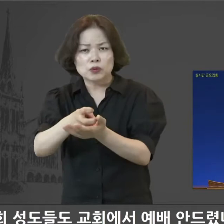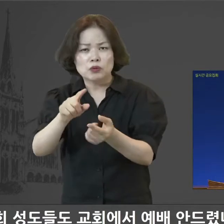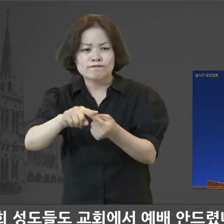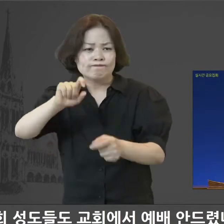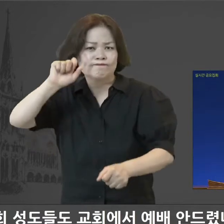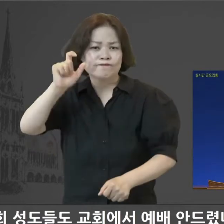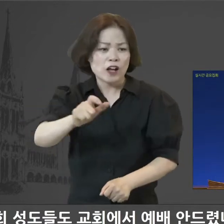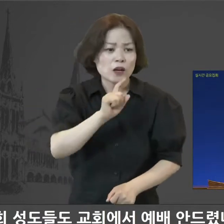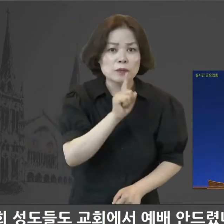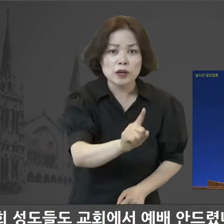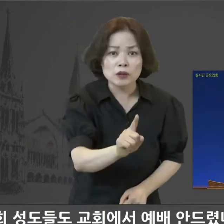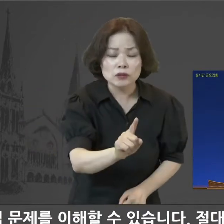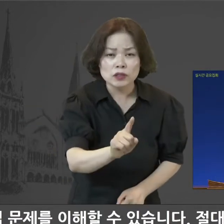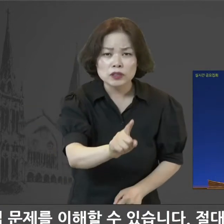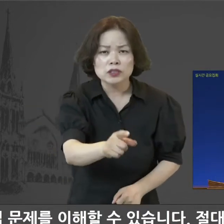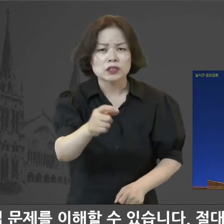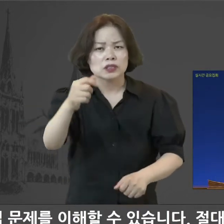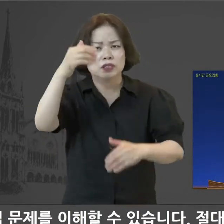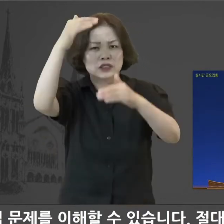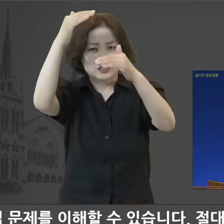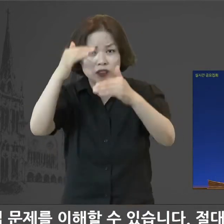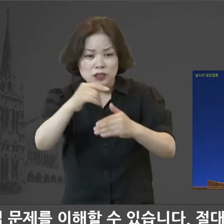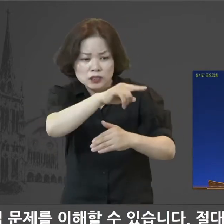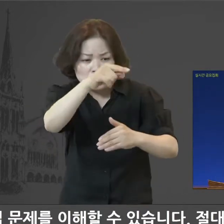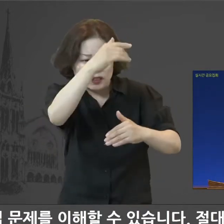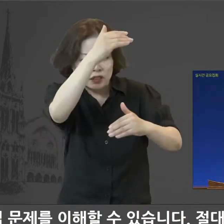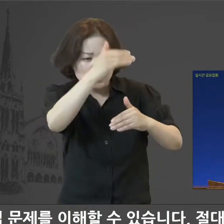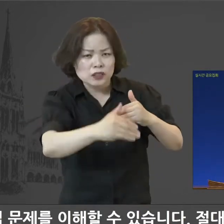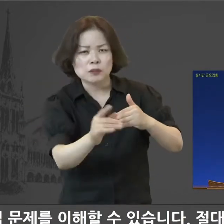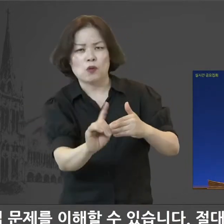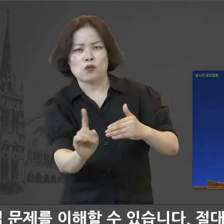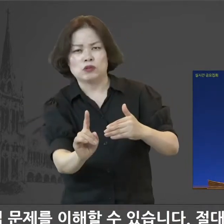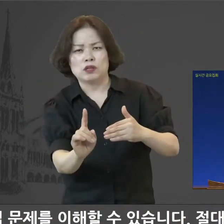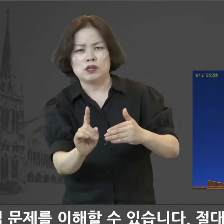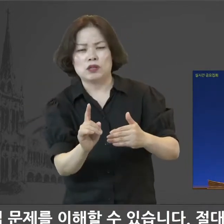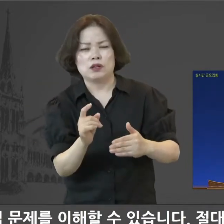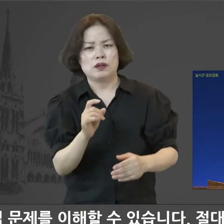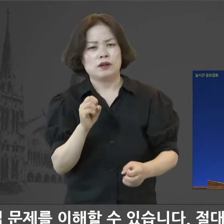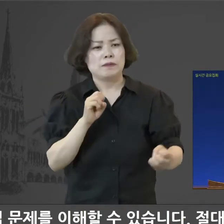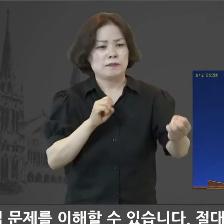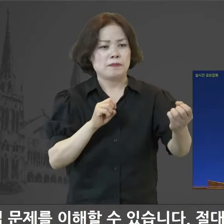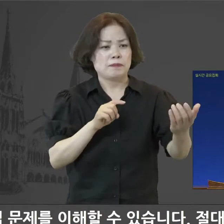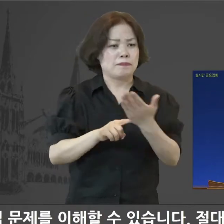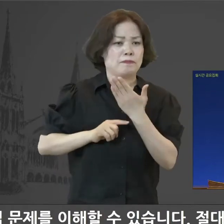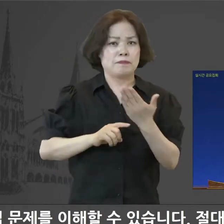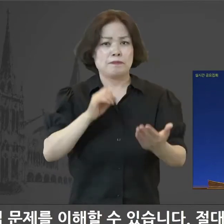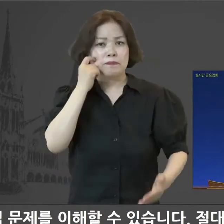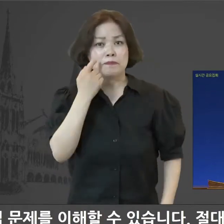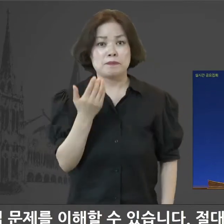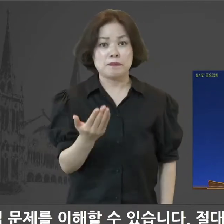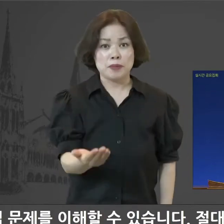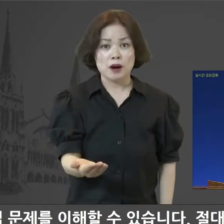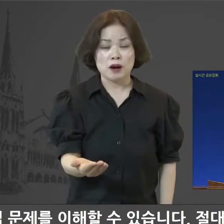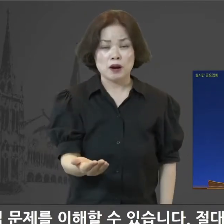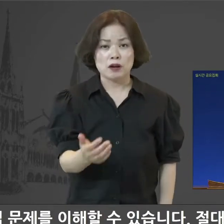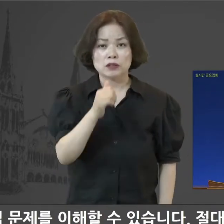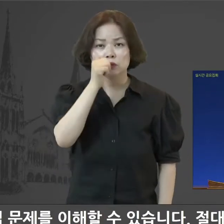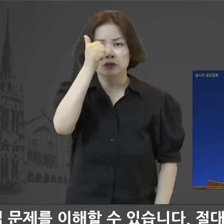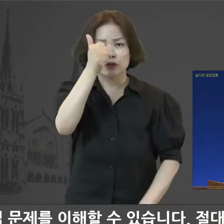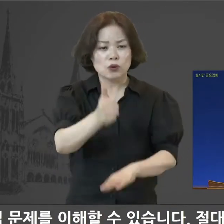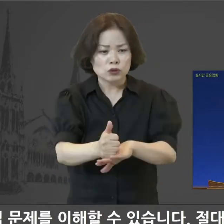맞습니다. 그러면 그 흐름에 우리가 어떻게 대응할 것이냐라고 하는 게 굉장히 중요해지는 거겠죠. 그러니까 결국 그